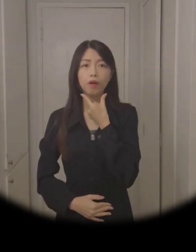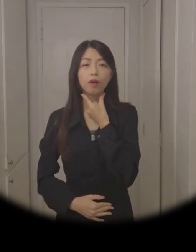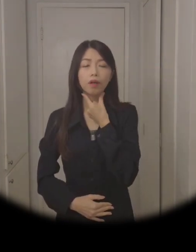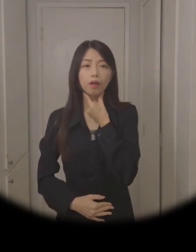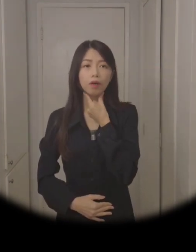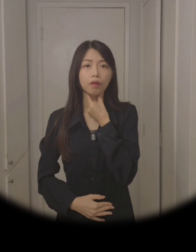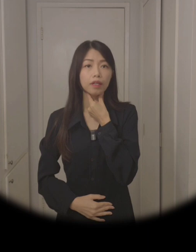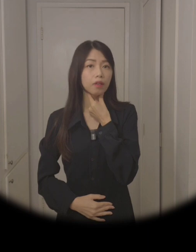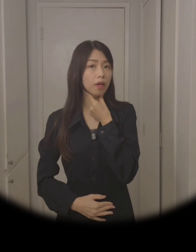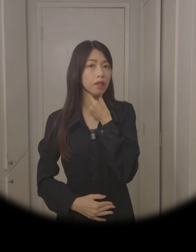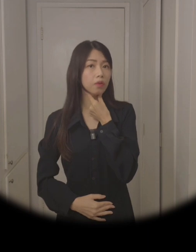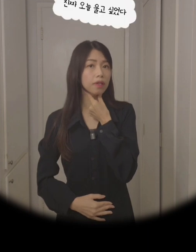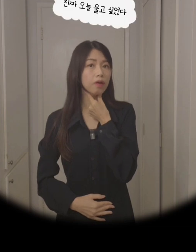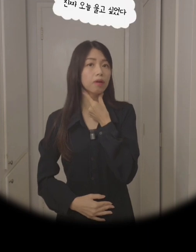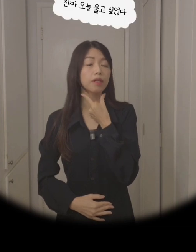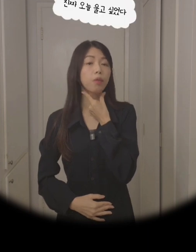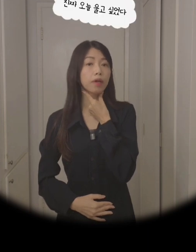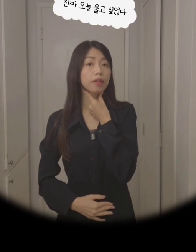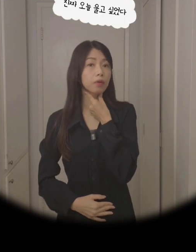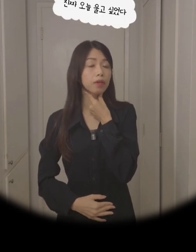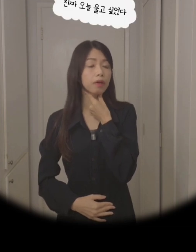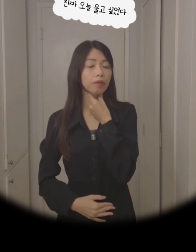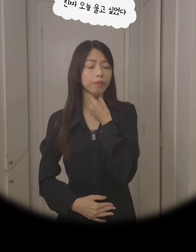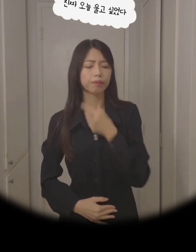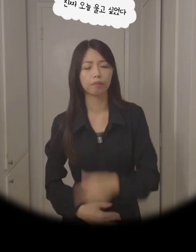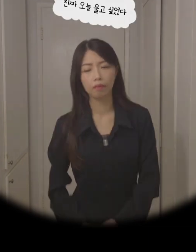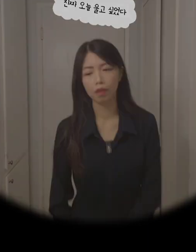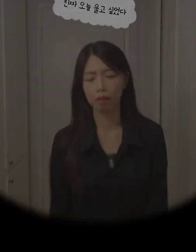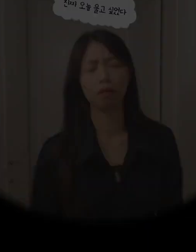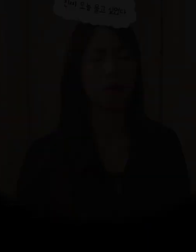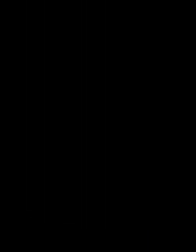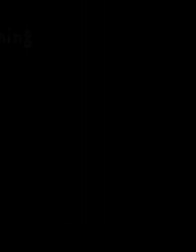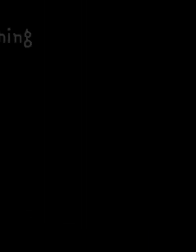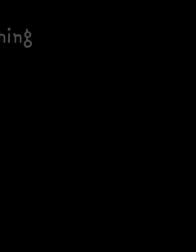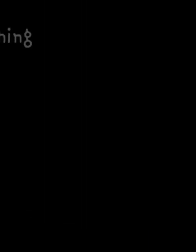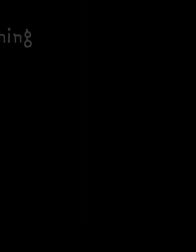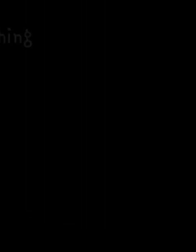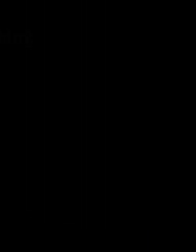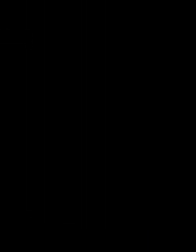검지 이용해서 이 턱 있는 쪽에서 이 목 있는 쪽에서 연속